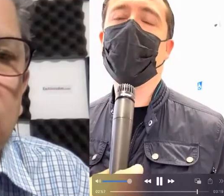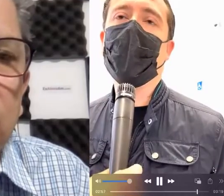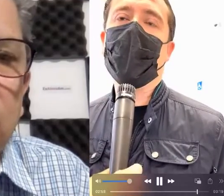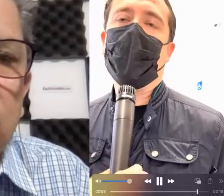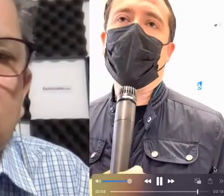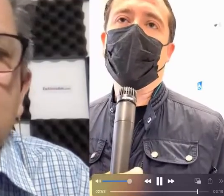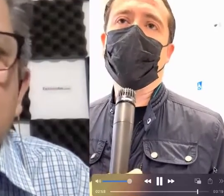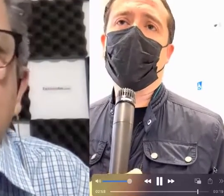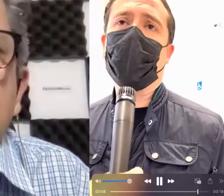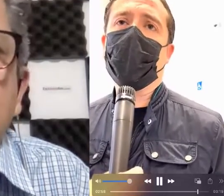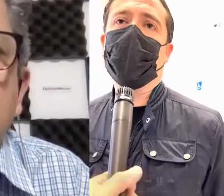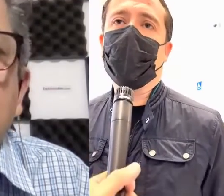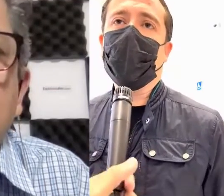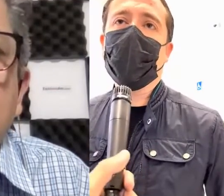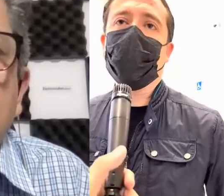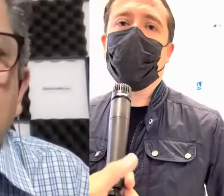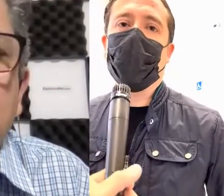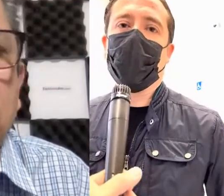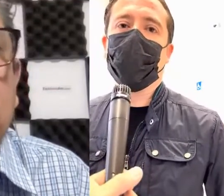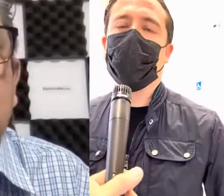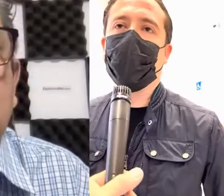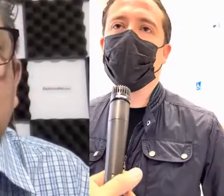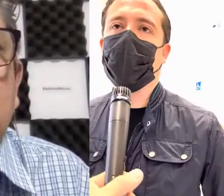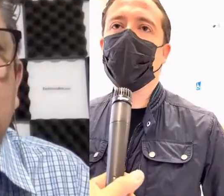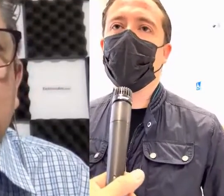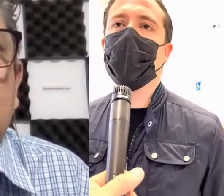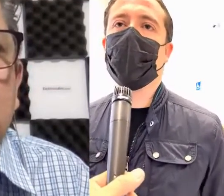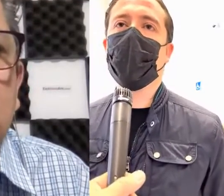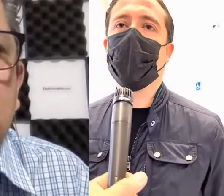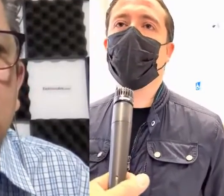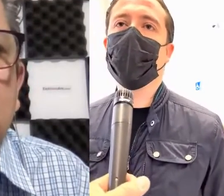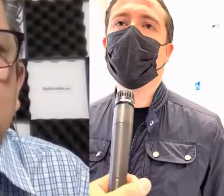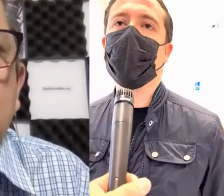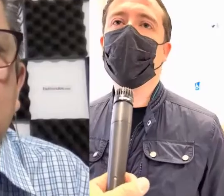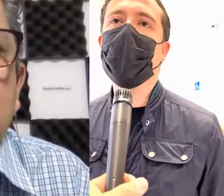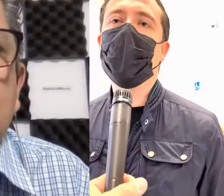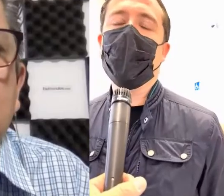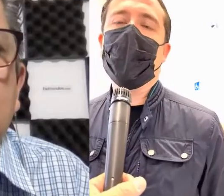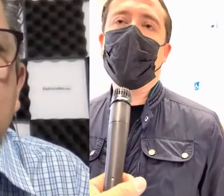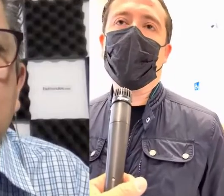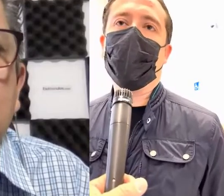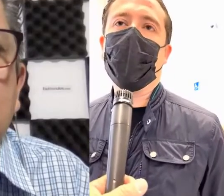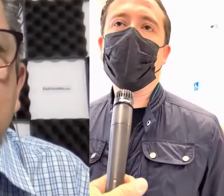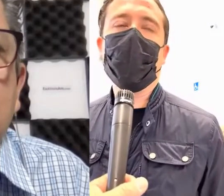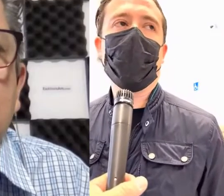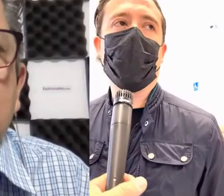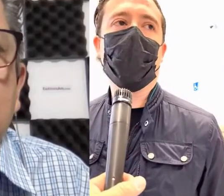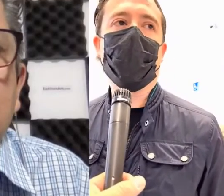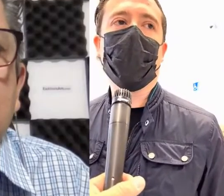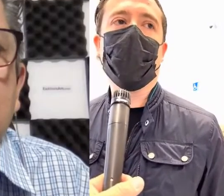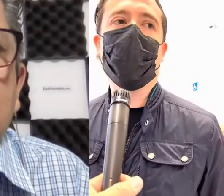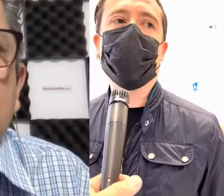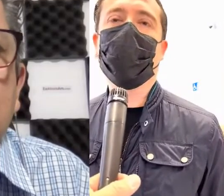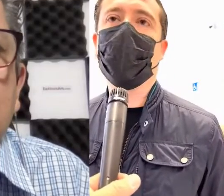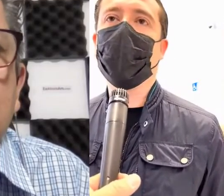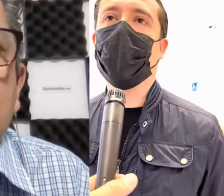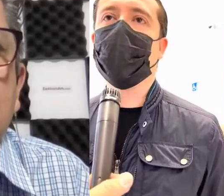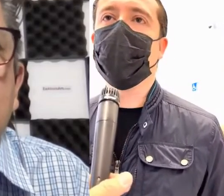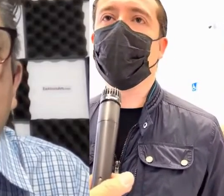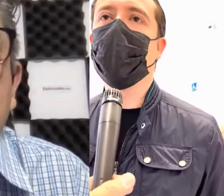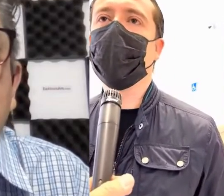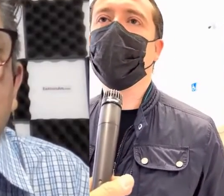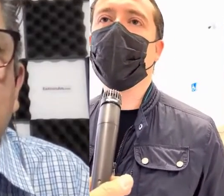Agenda de Desarrollo 2030. Queremos visualizar un Querétaro en el 2030, y también que aunque el paso